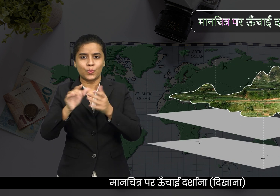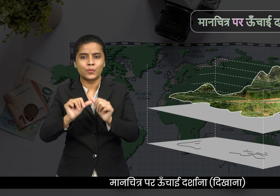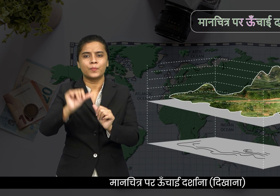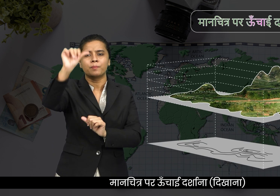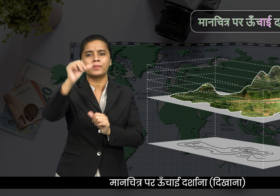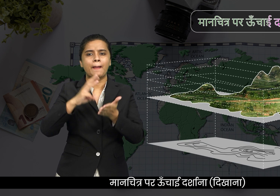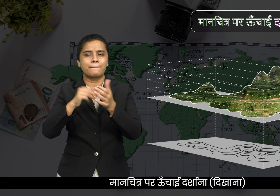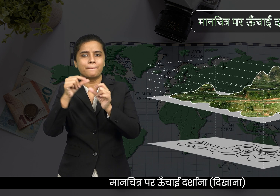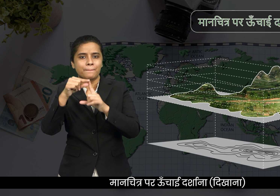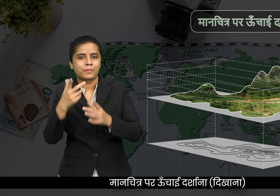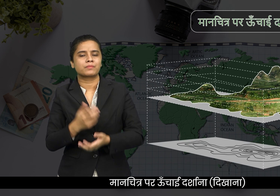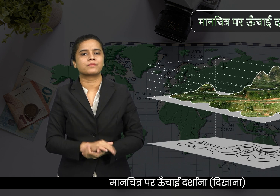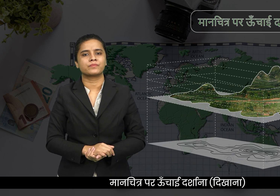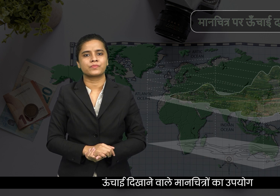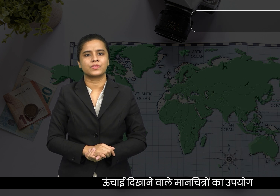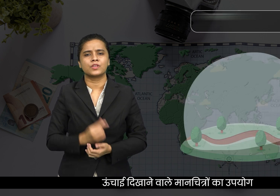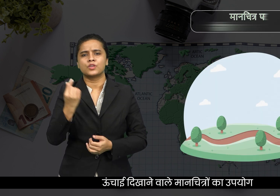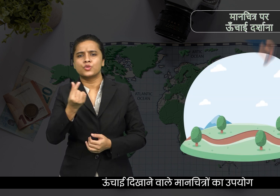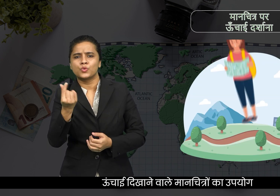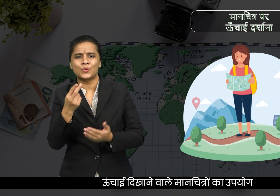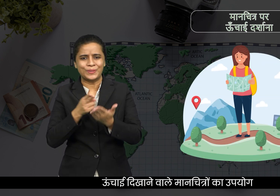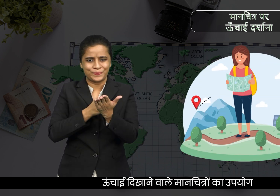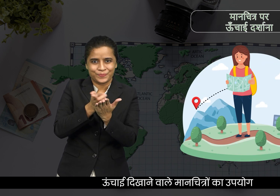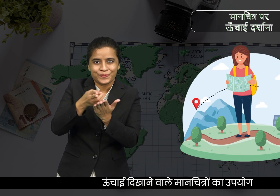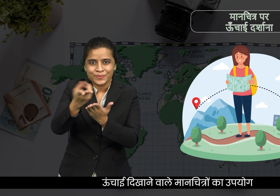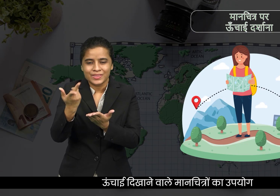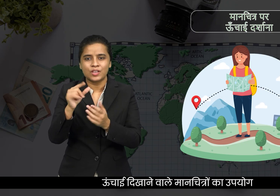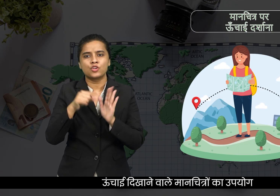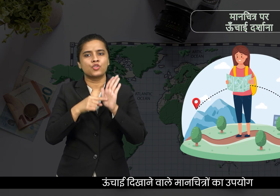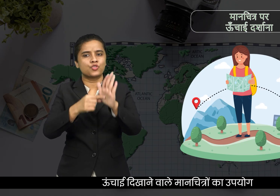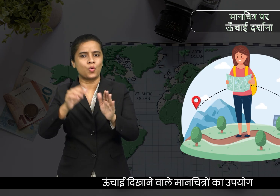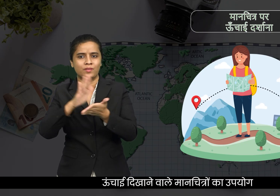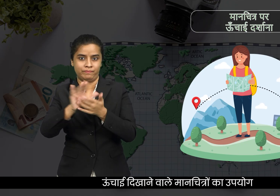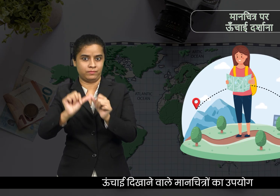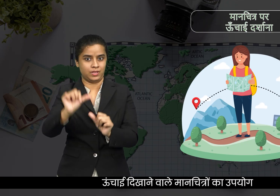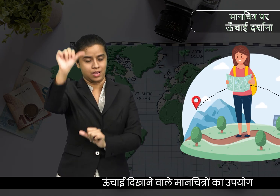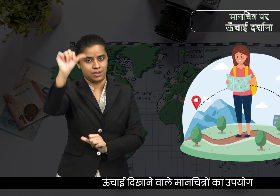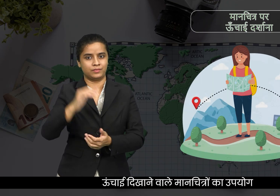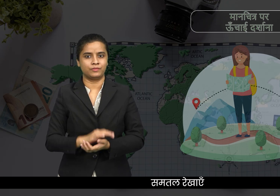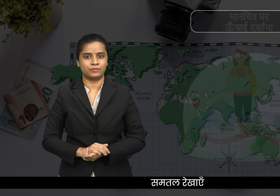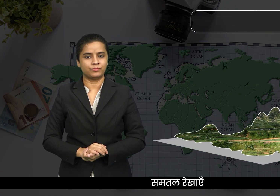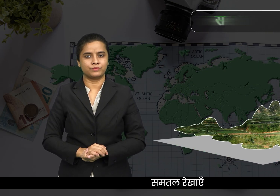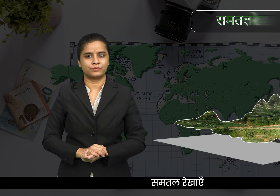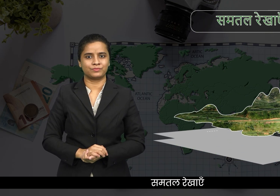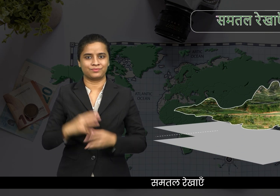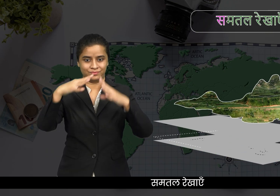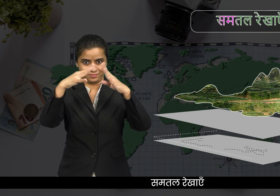पर ऊंचाई दर्शाना। पांचवा, ऊंचाई दिखाने वाले मानचित्रों का उपयोग। और सातवां,